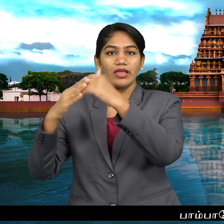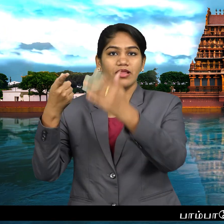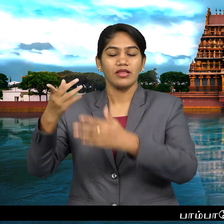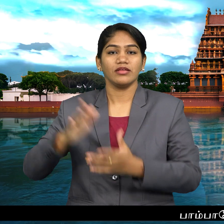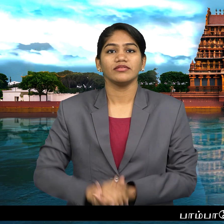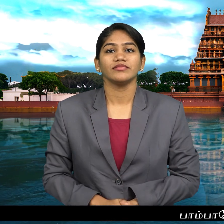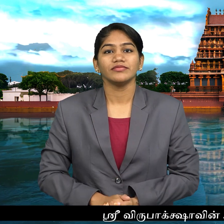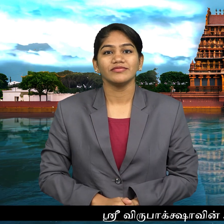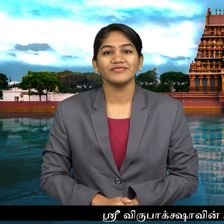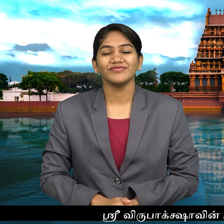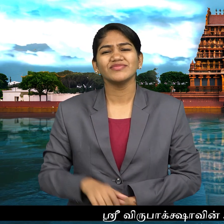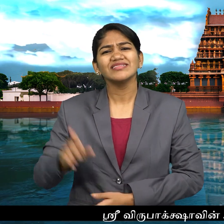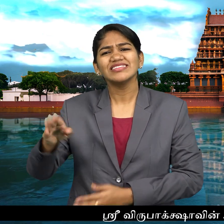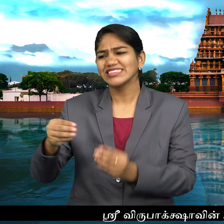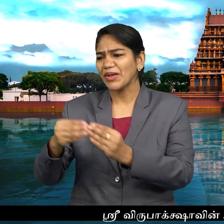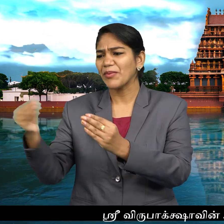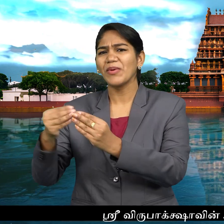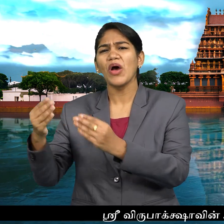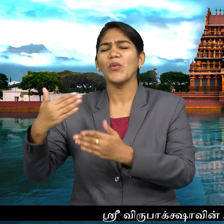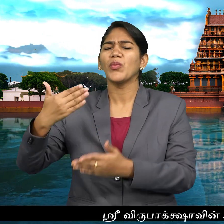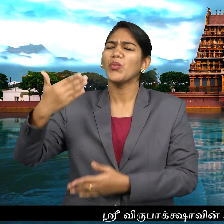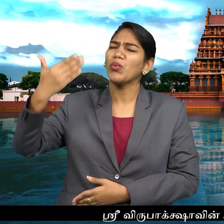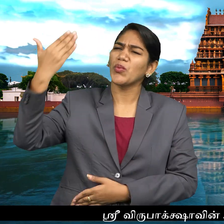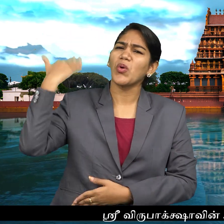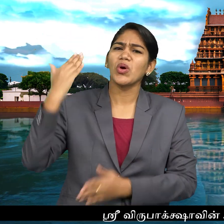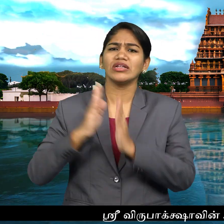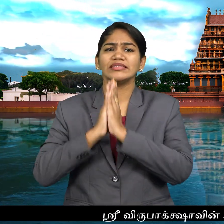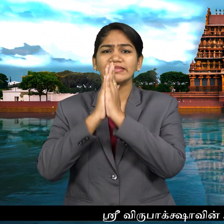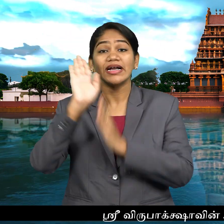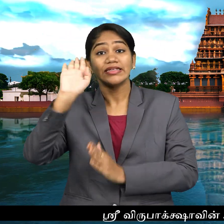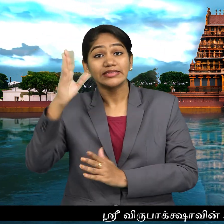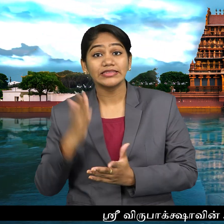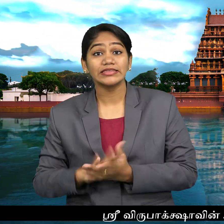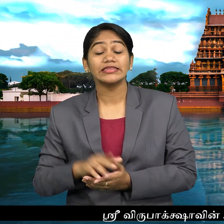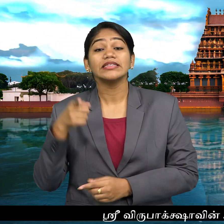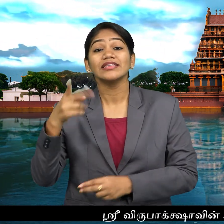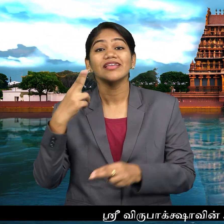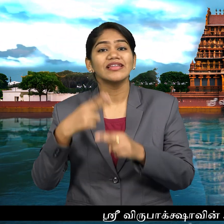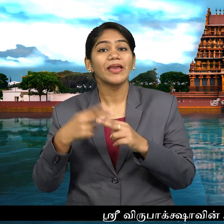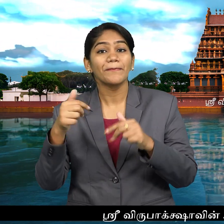பாம்பாதேவி மற்றும் ஸ்ரீ விருபாக்ஷாவின் அடுத்ததாக கட்டப்பட்டது.